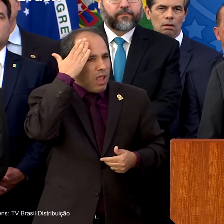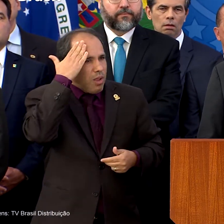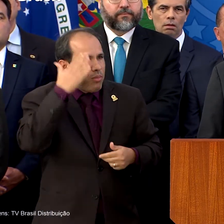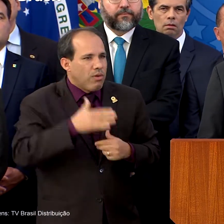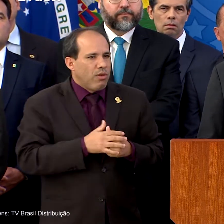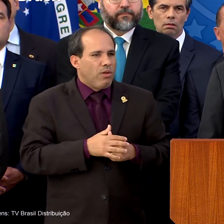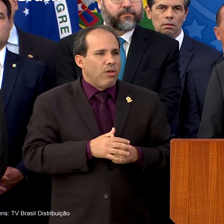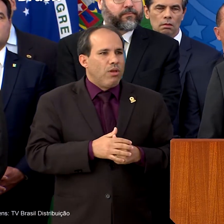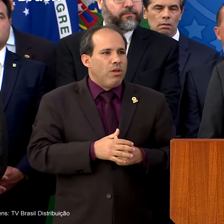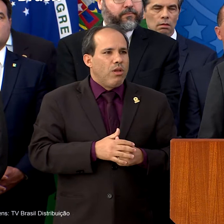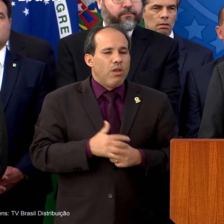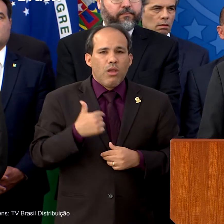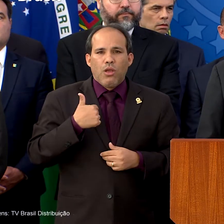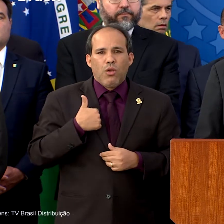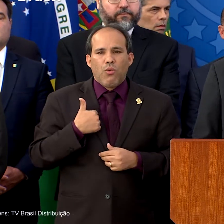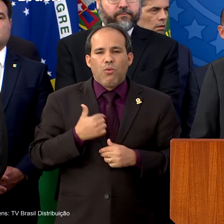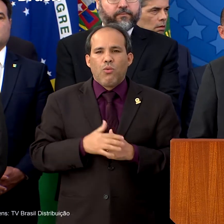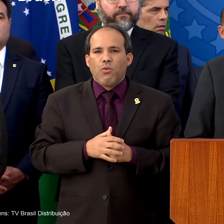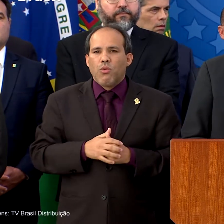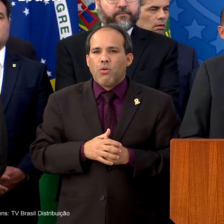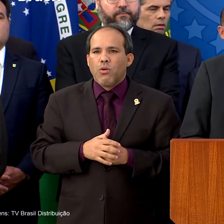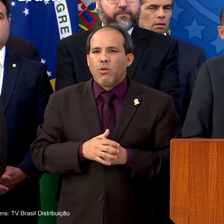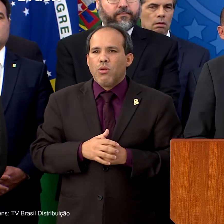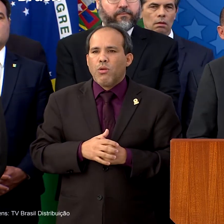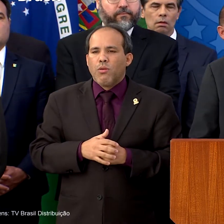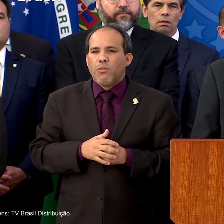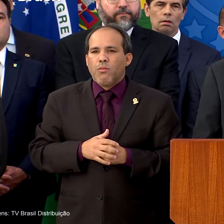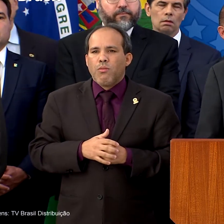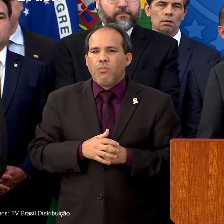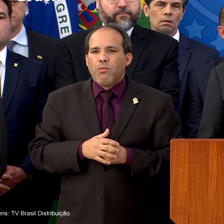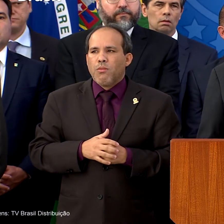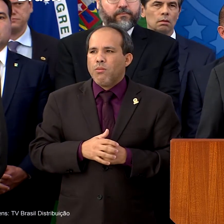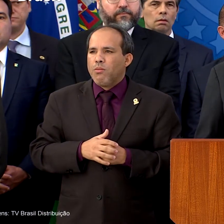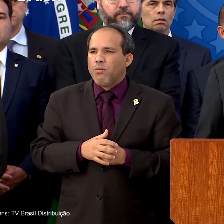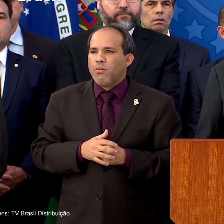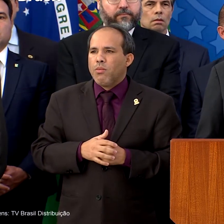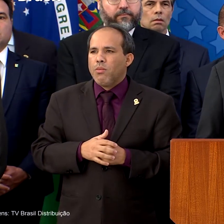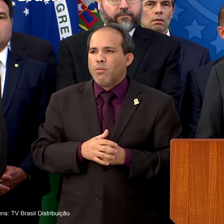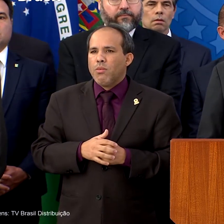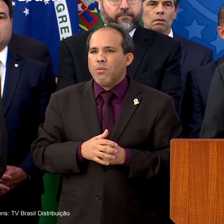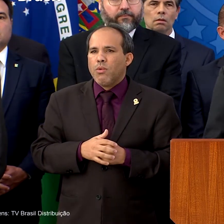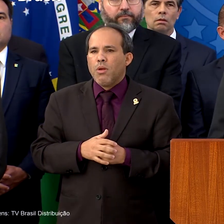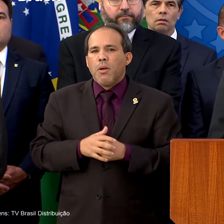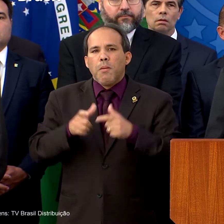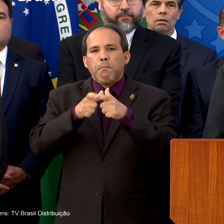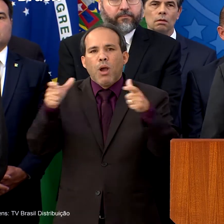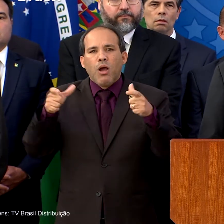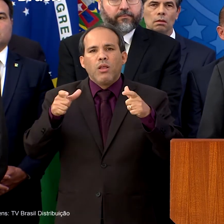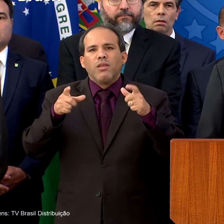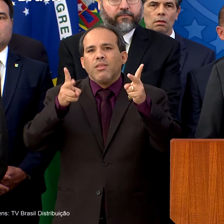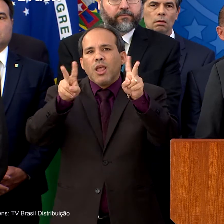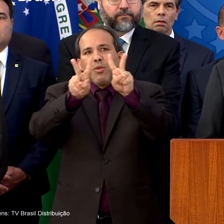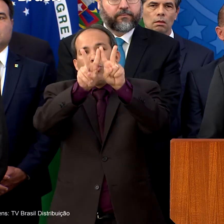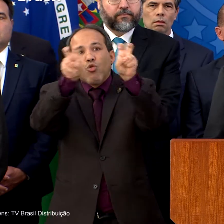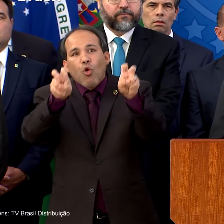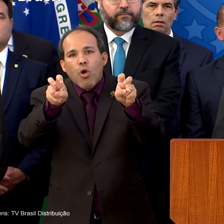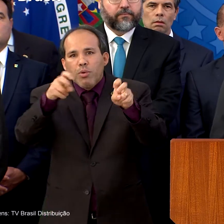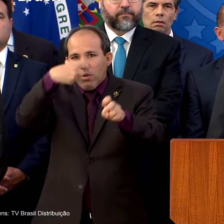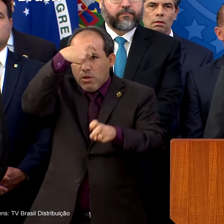com com a isenção na maioria das vezes por parte de vocês nas matérias